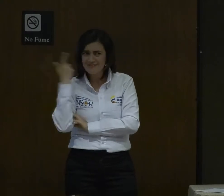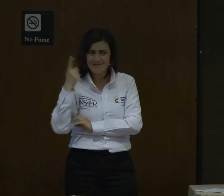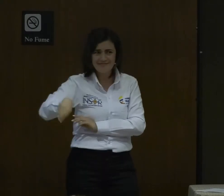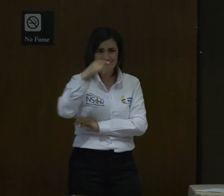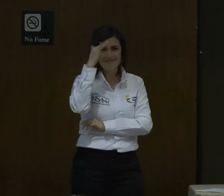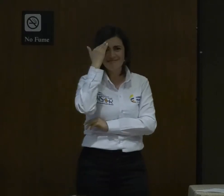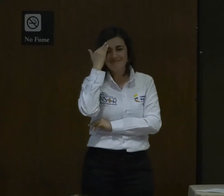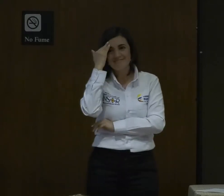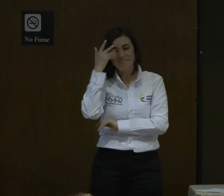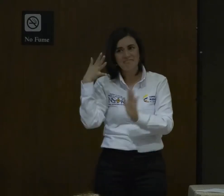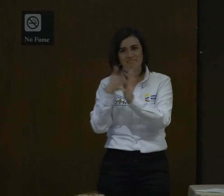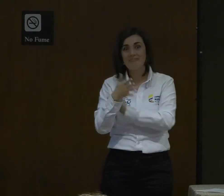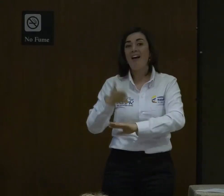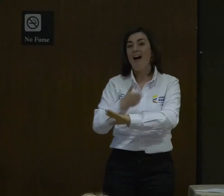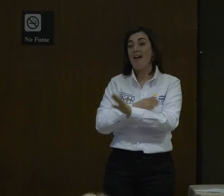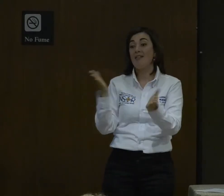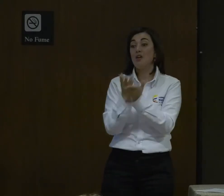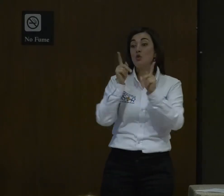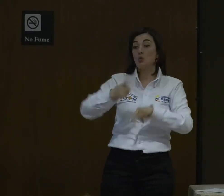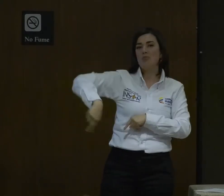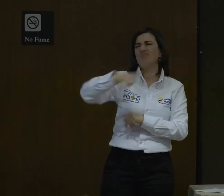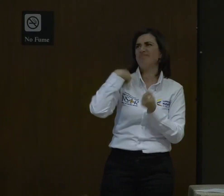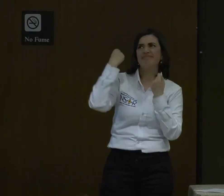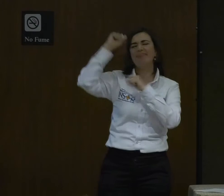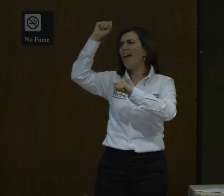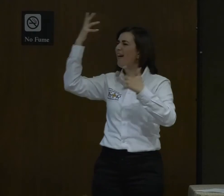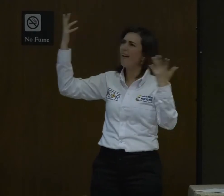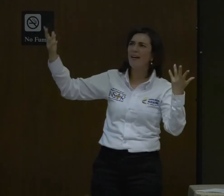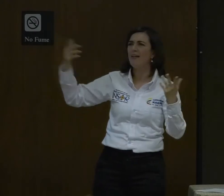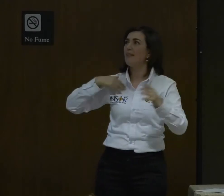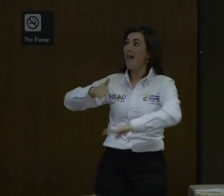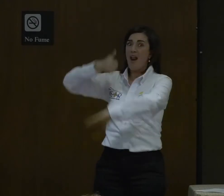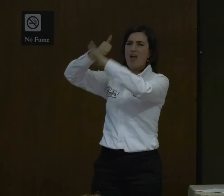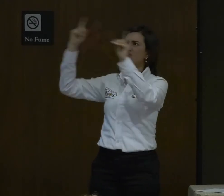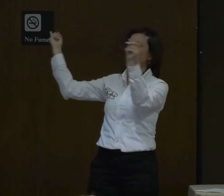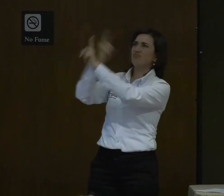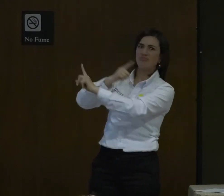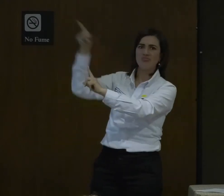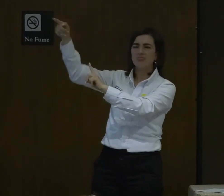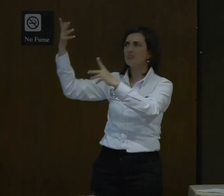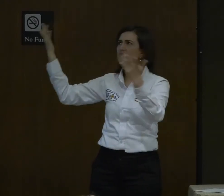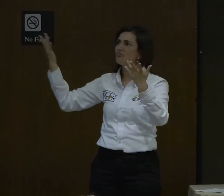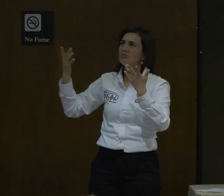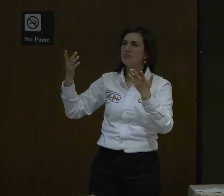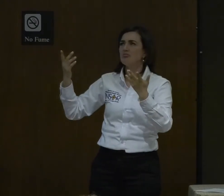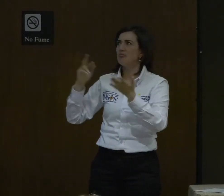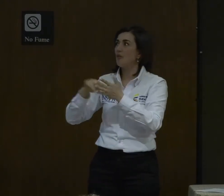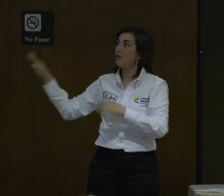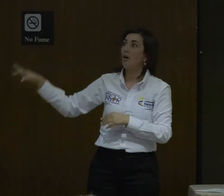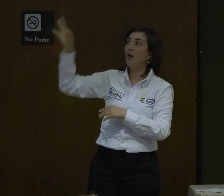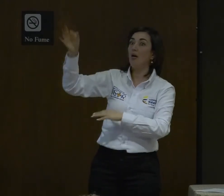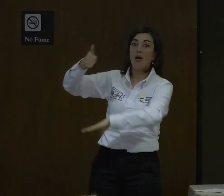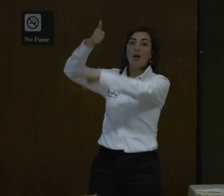fue que hubo una protesta de estudiantes porque hubo un cambio de rector y se